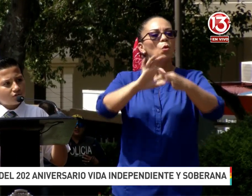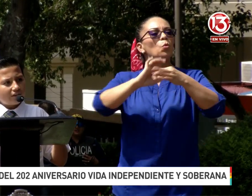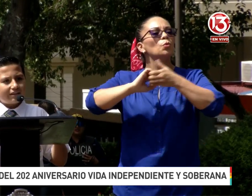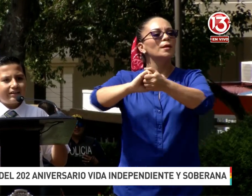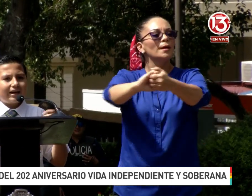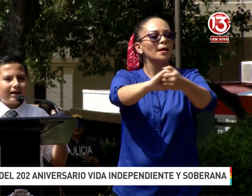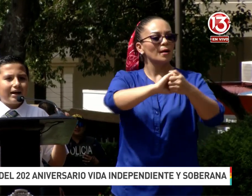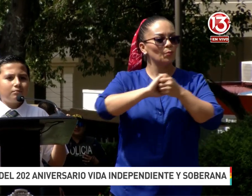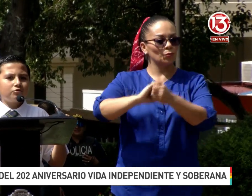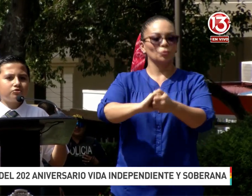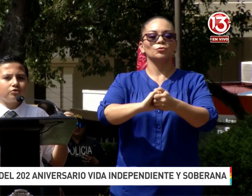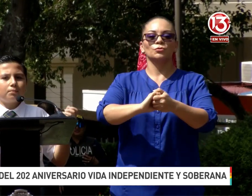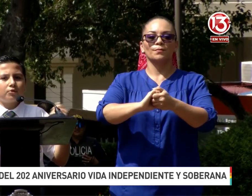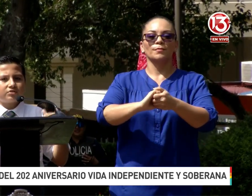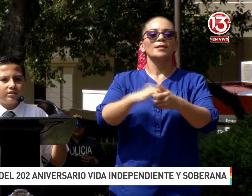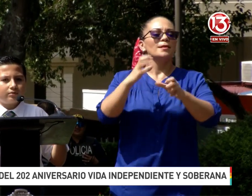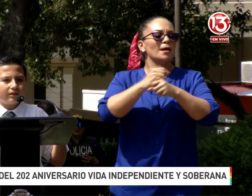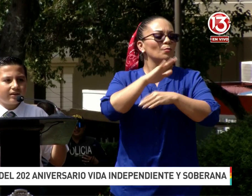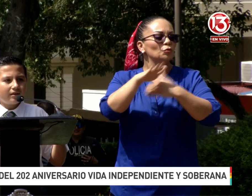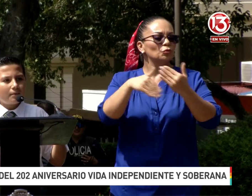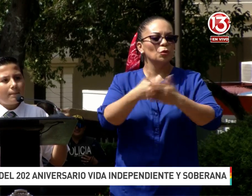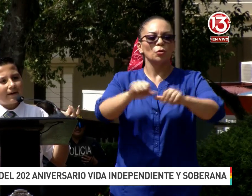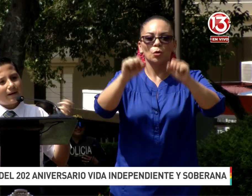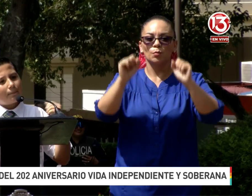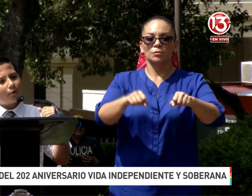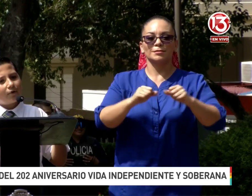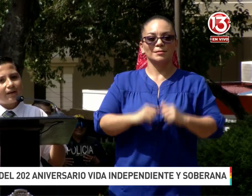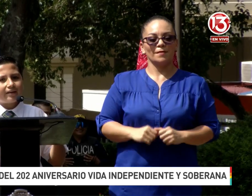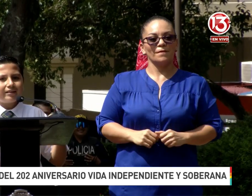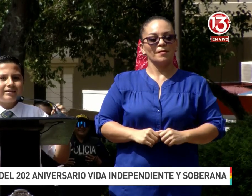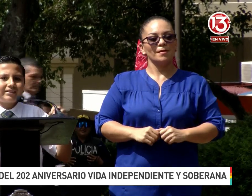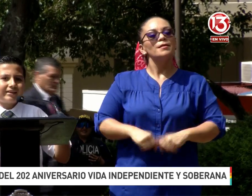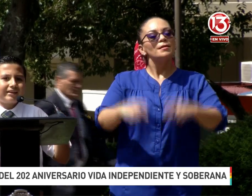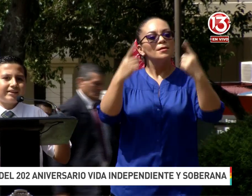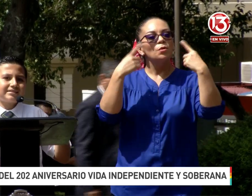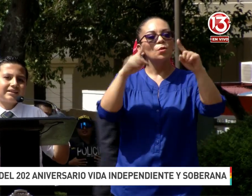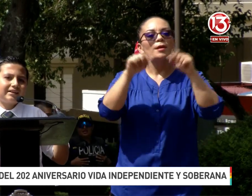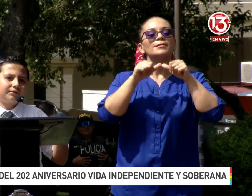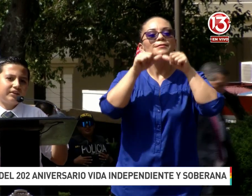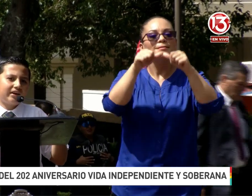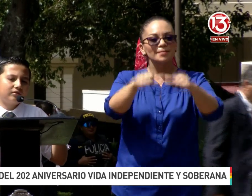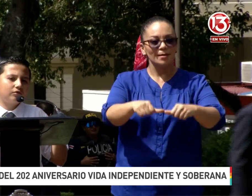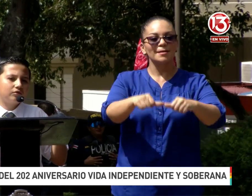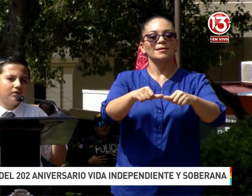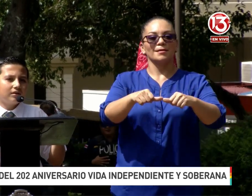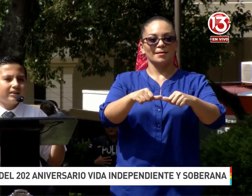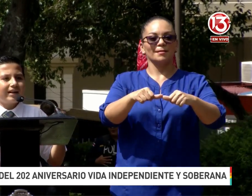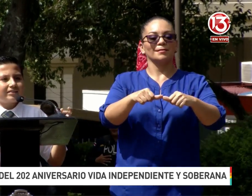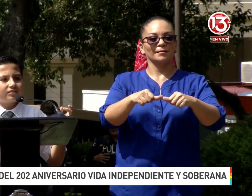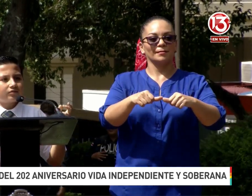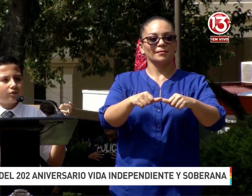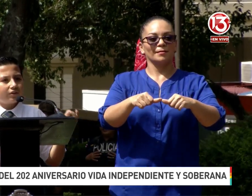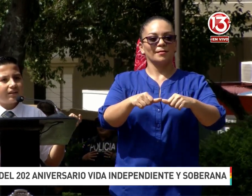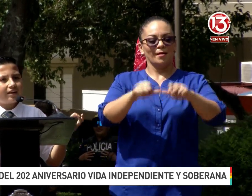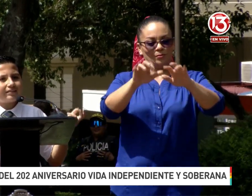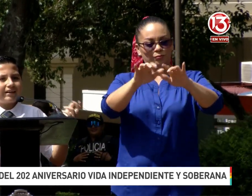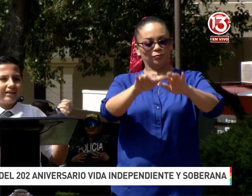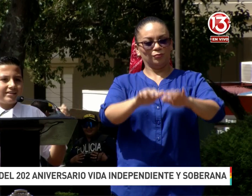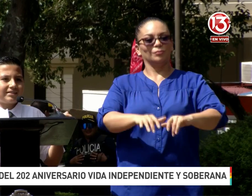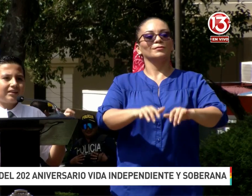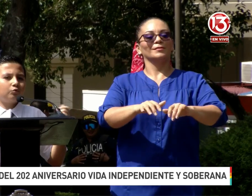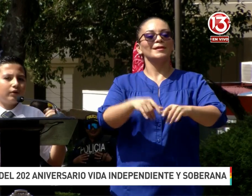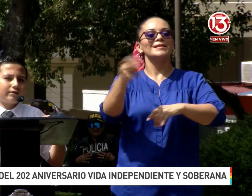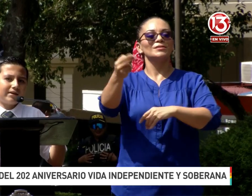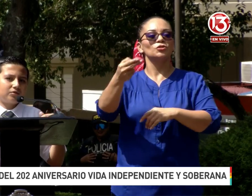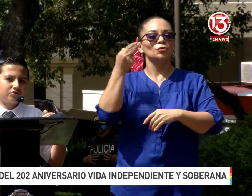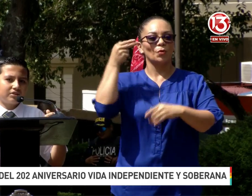Unámonos y hagamos lo posible para poder seguir escribiendo la historia de